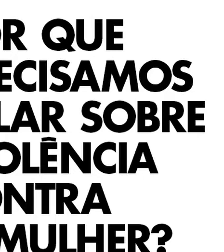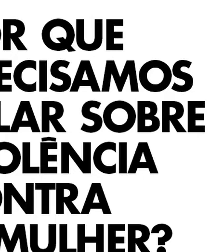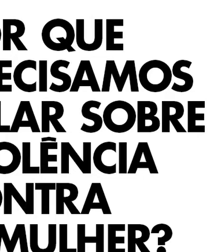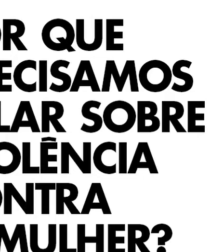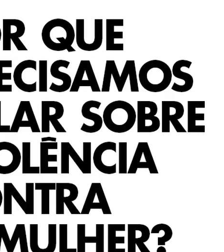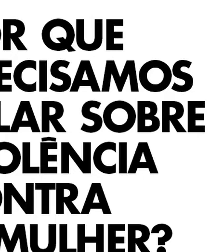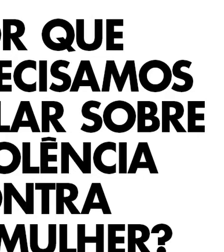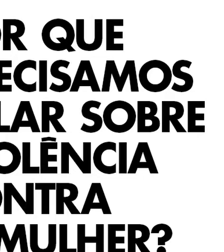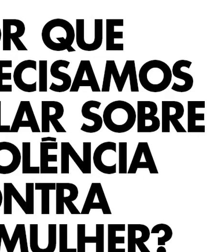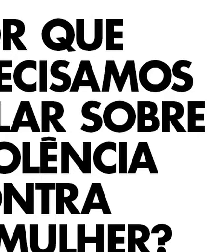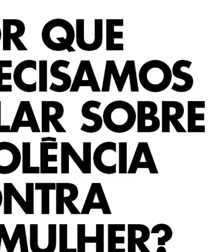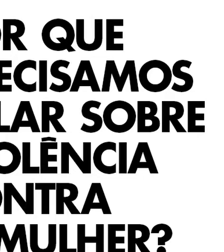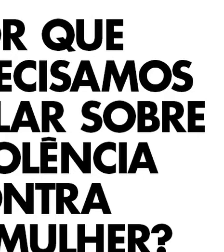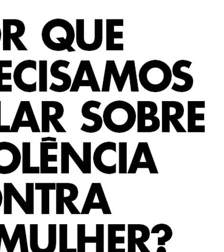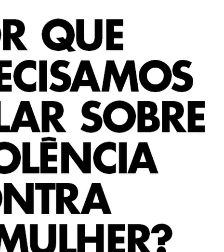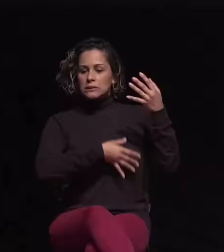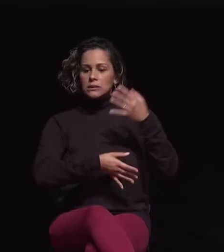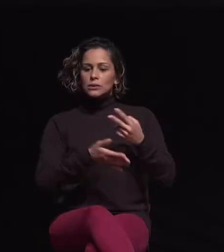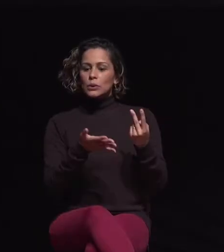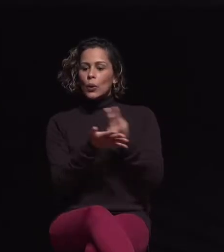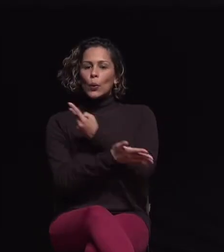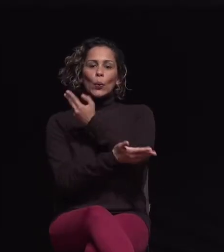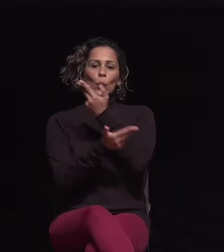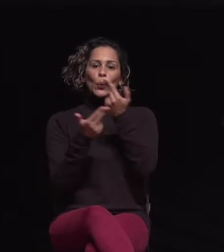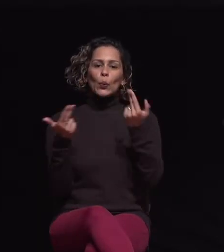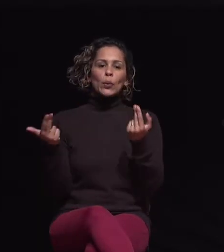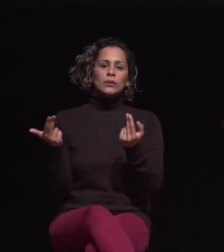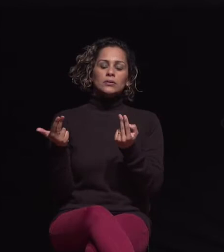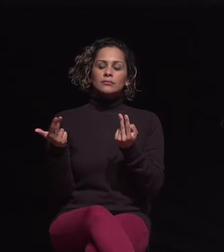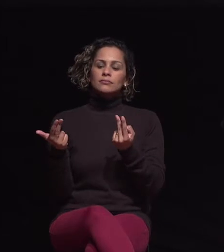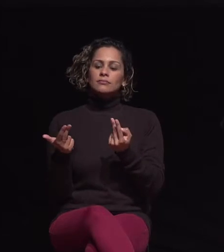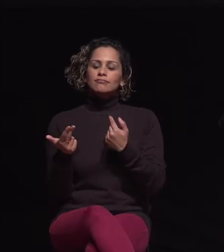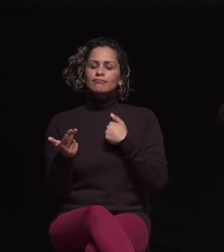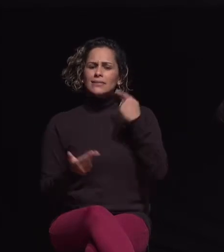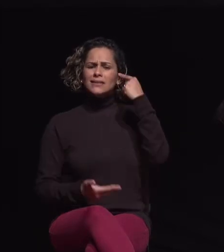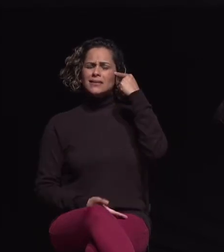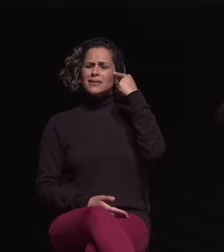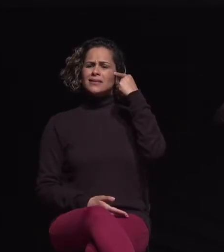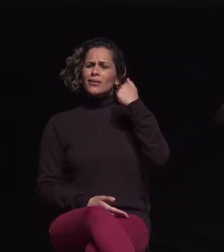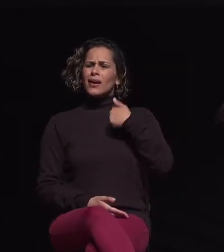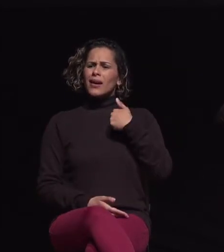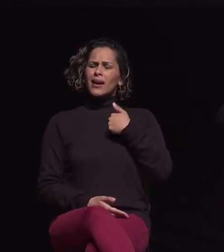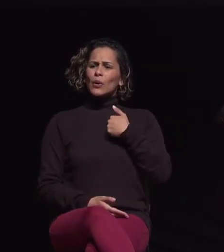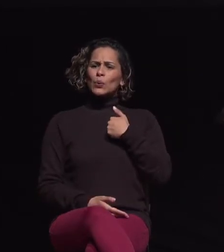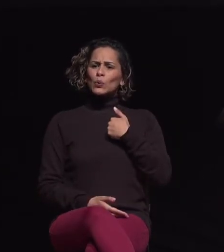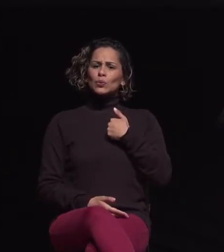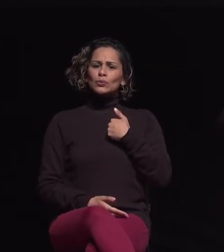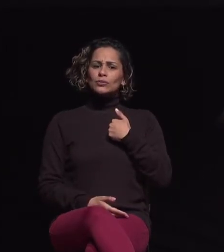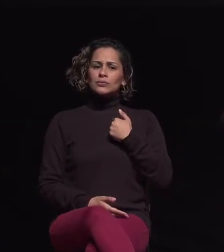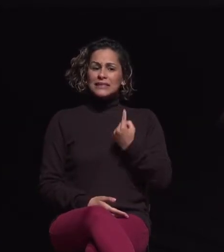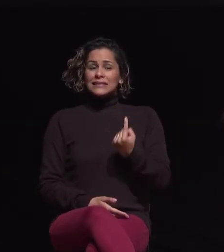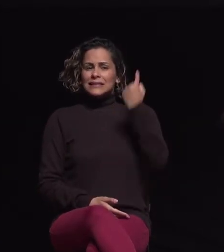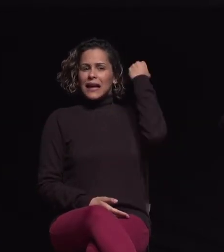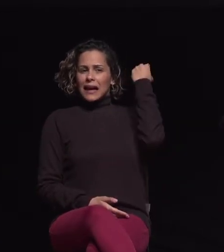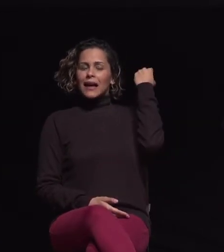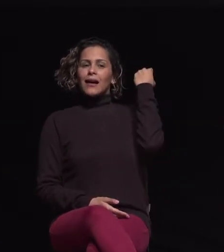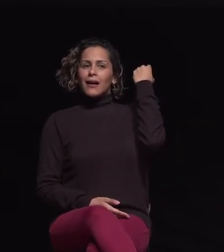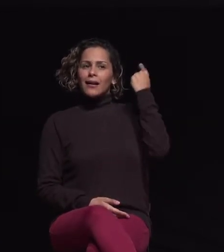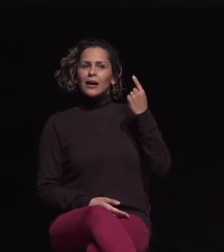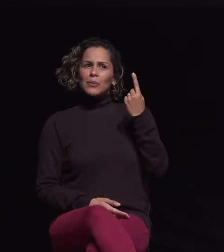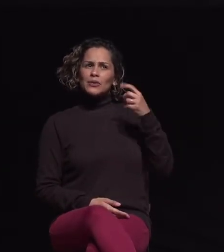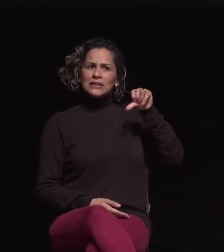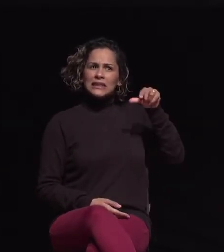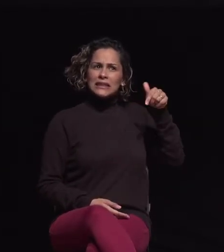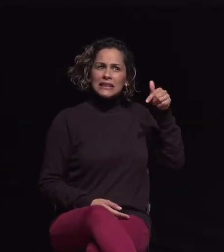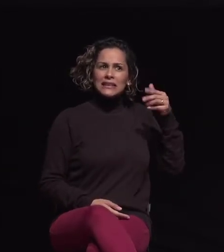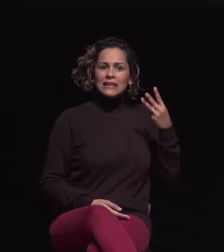falando dos acontecimentos, eu estava pensando onde que eu estava nesse dia. Você falou de 73, aí eu fui